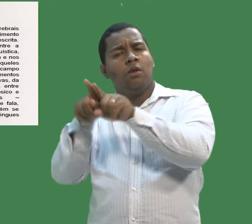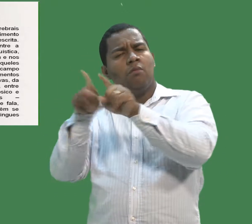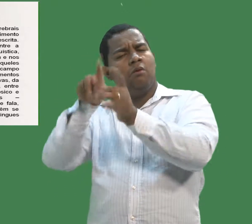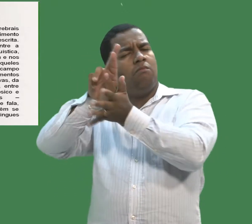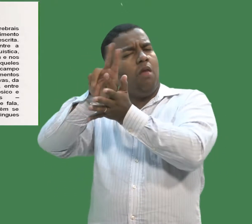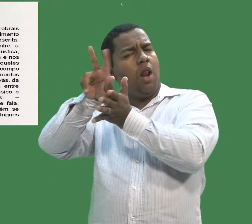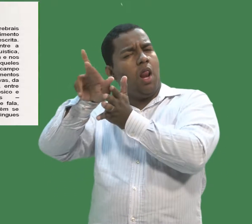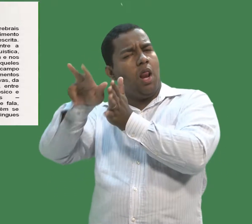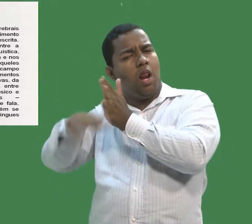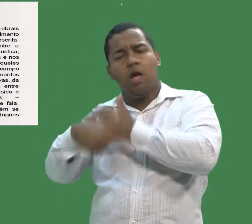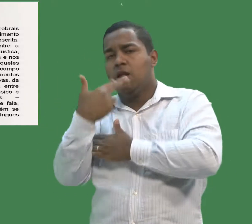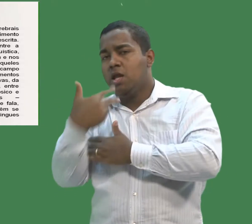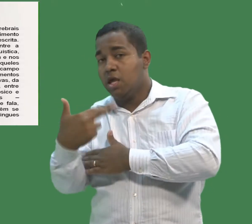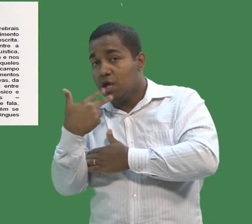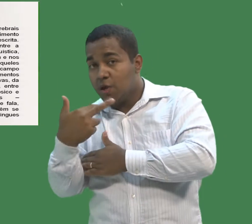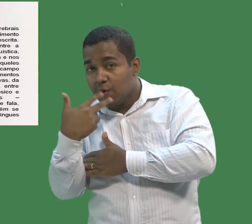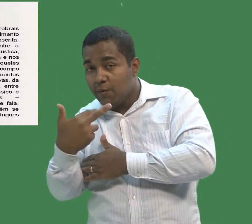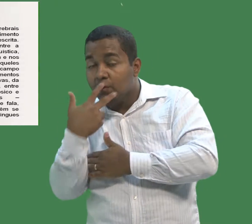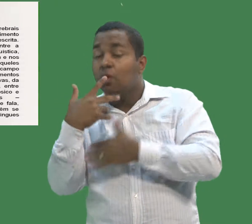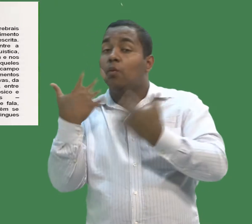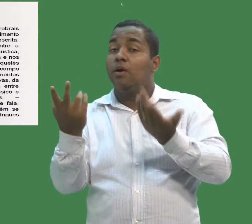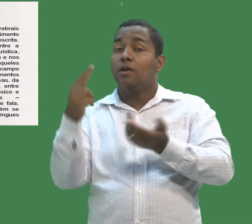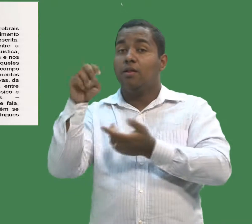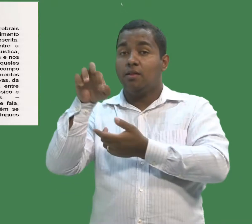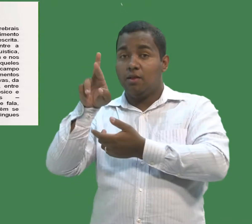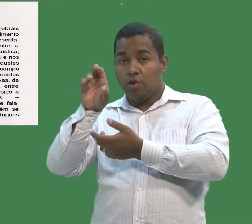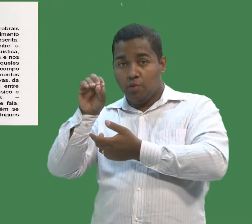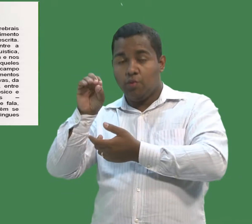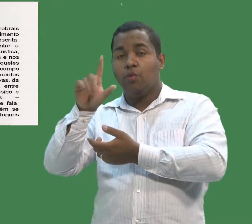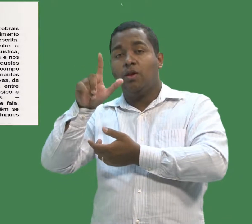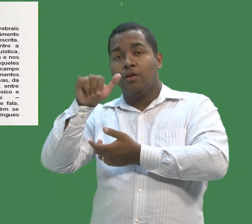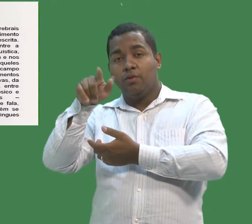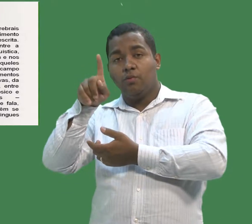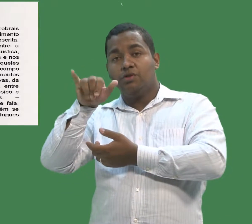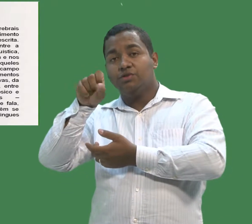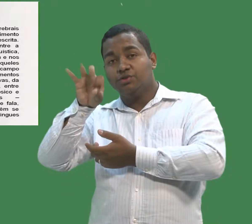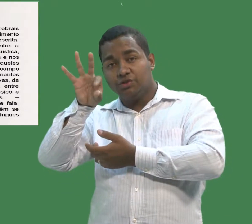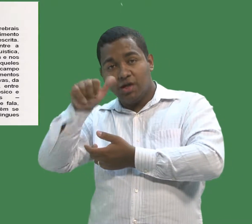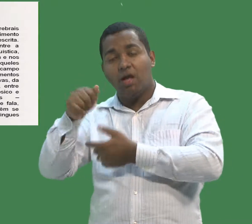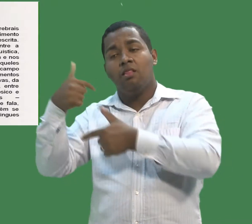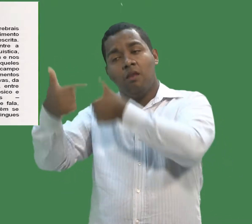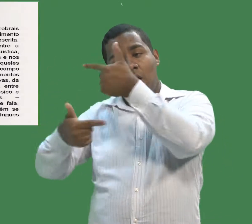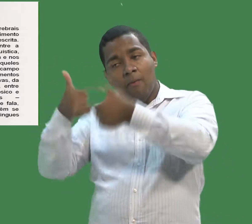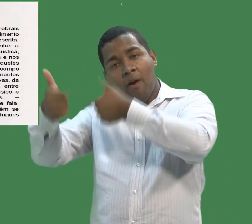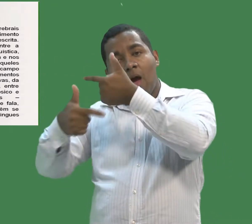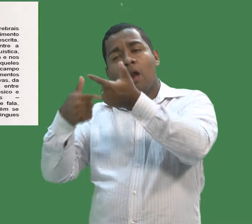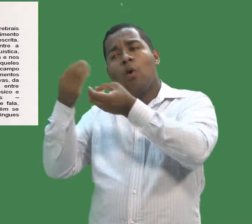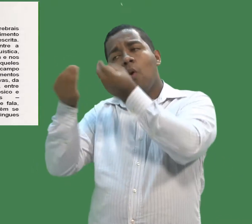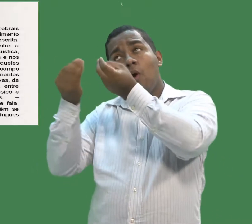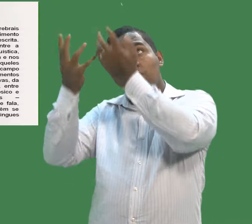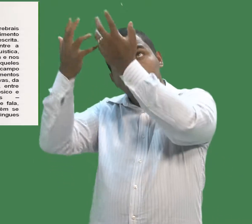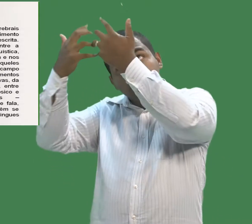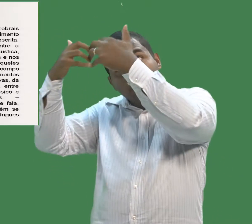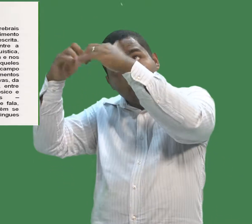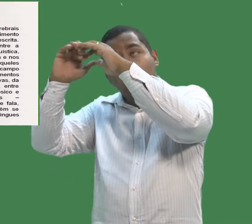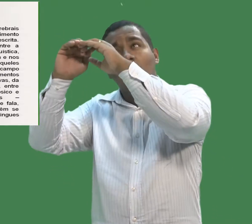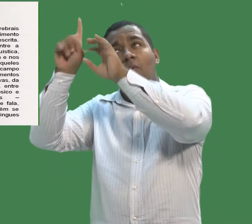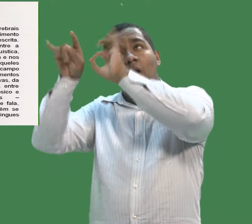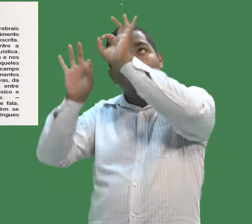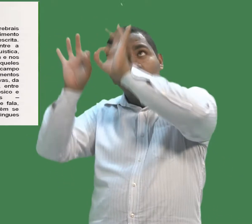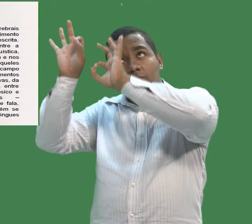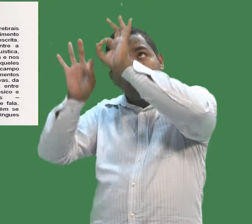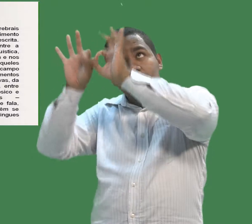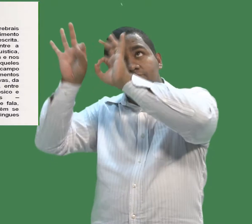neurolinguística, na verdade, ela vai trabalhar com a questão de como que o cérebro processa a mensagem e como que esse mesmo cérebro faz com que o falante